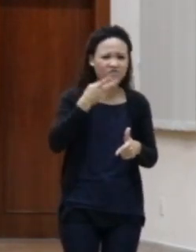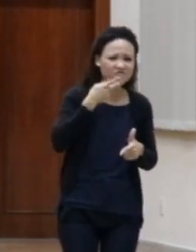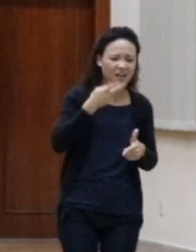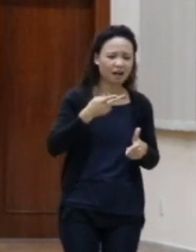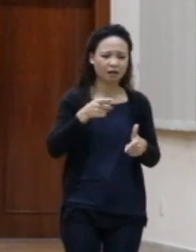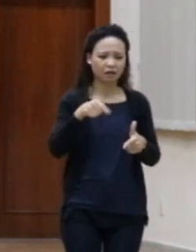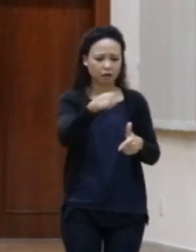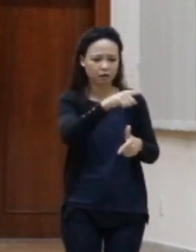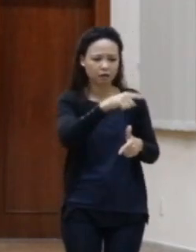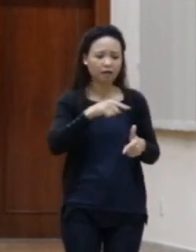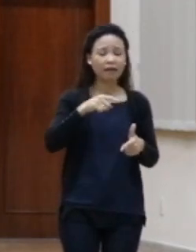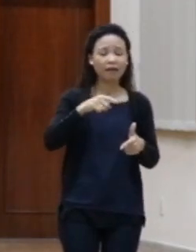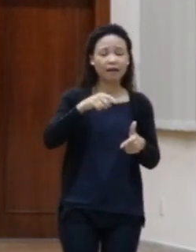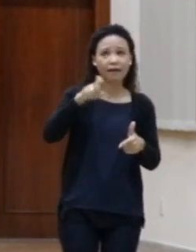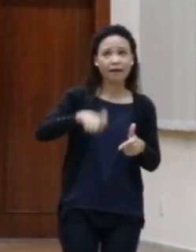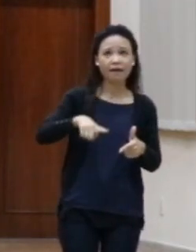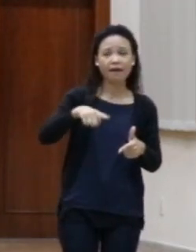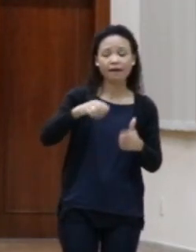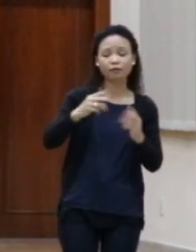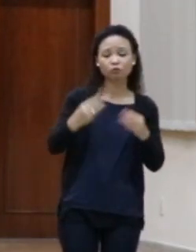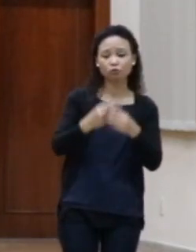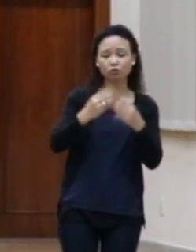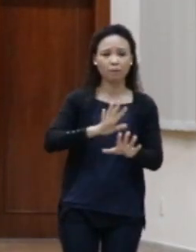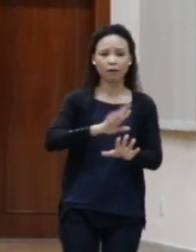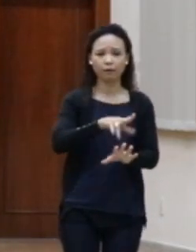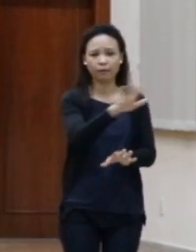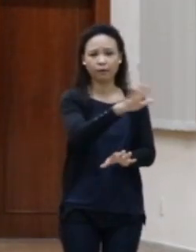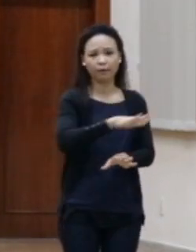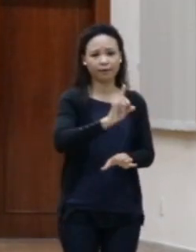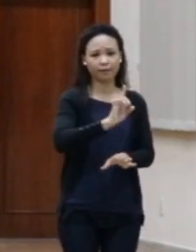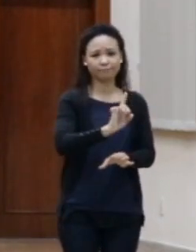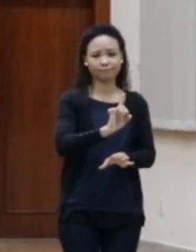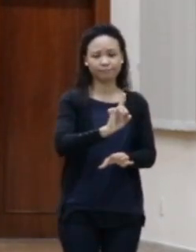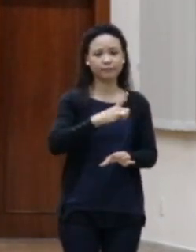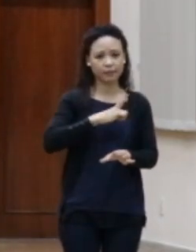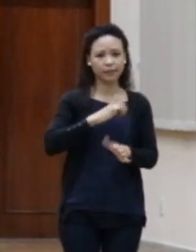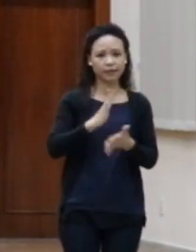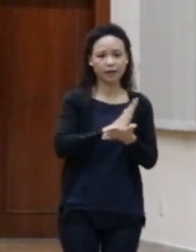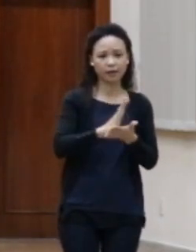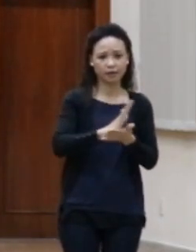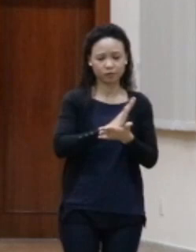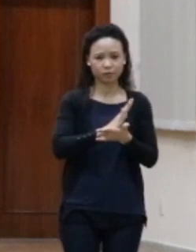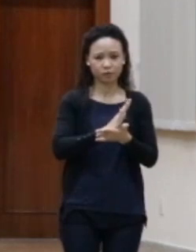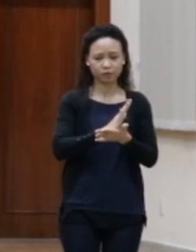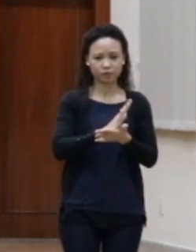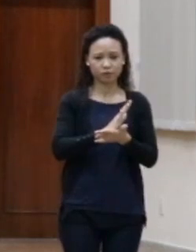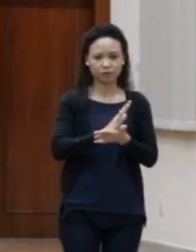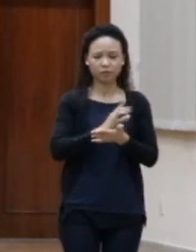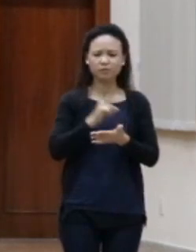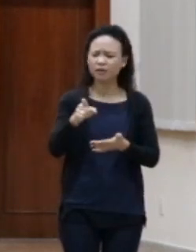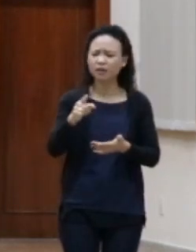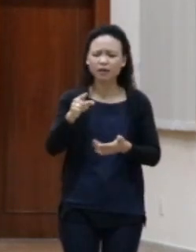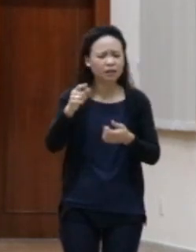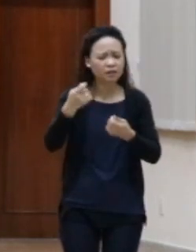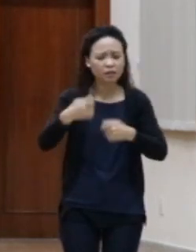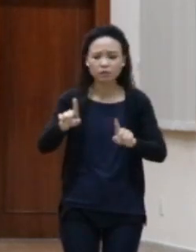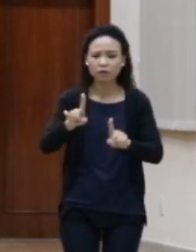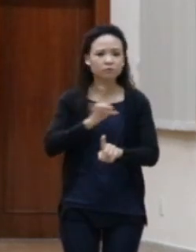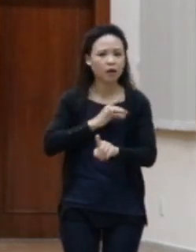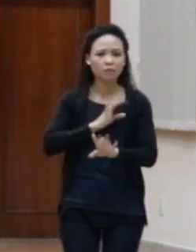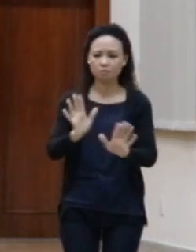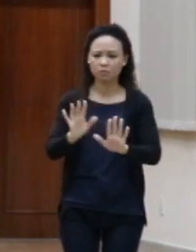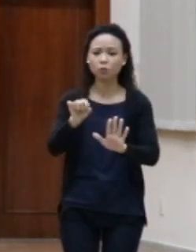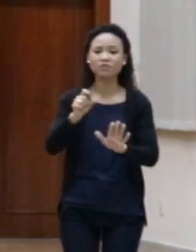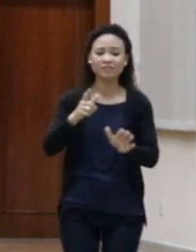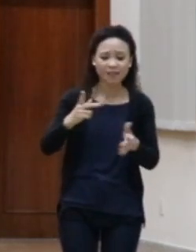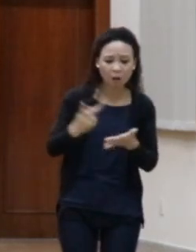de Satanás. Não tenha medo, diz o Senhor, do que você está prestes a sofrer. Ou não tenha medo do seu sofrimento, não